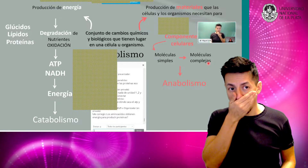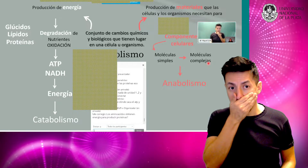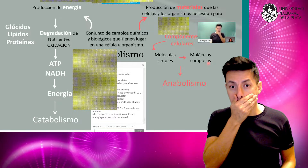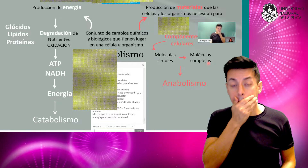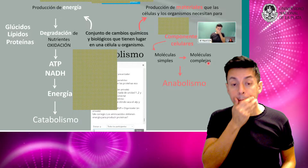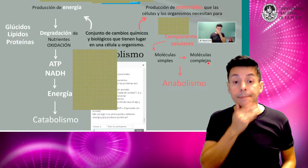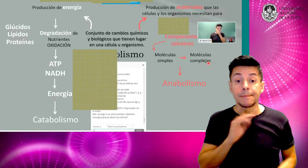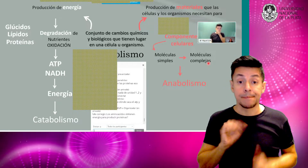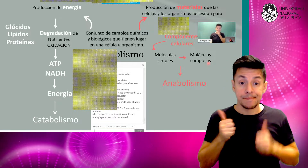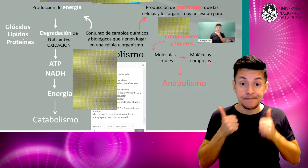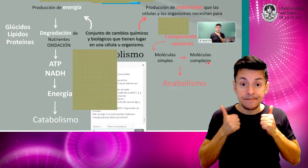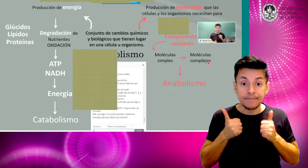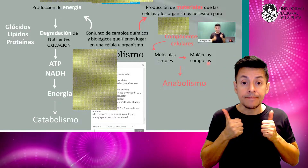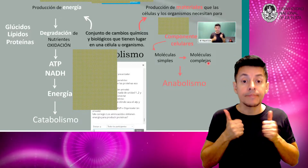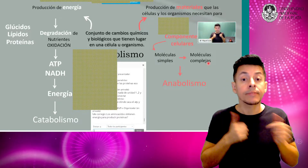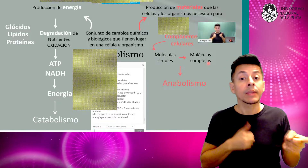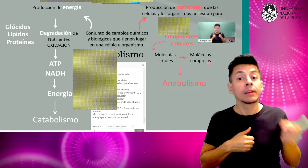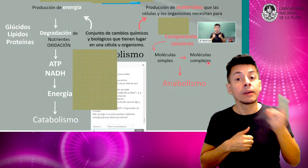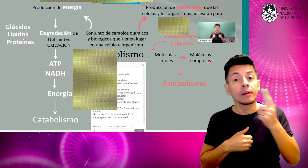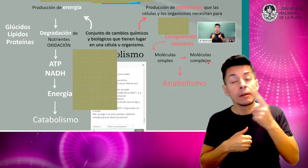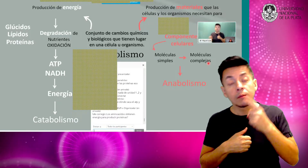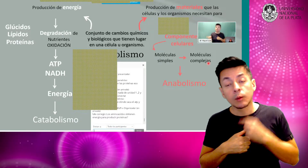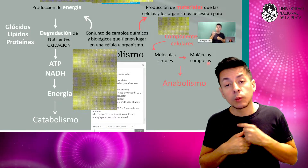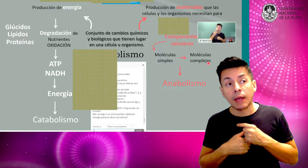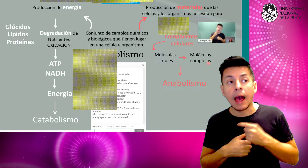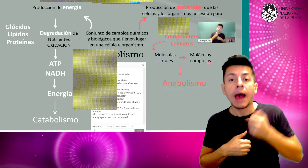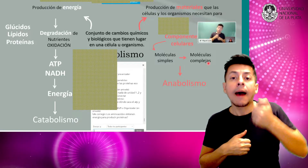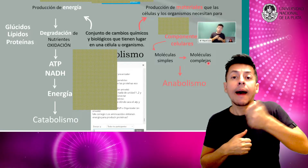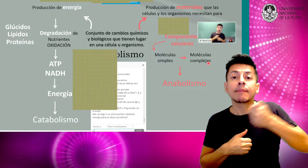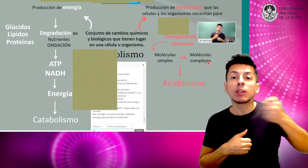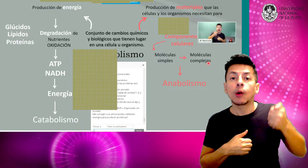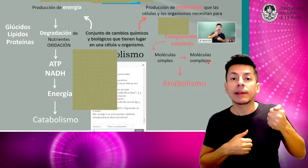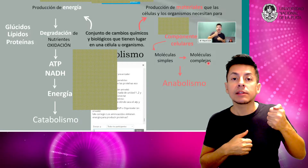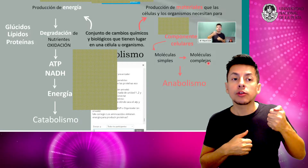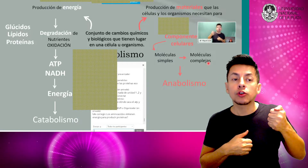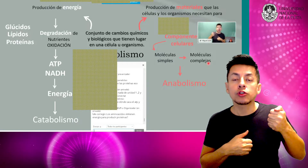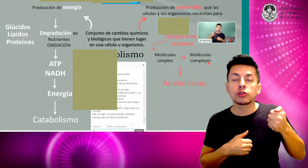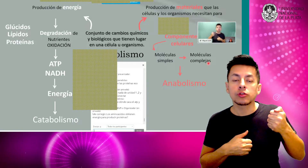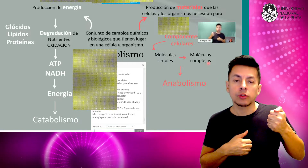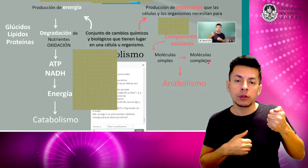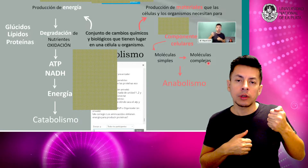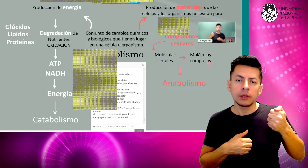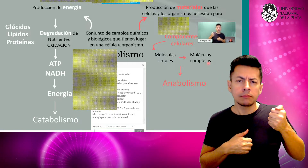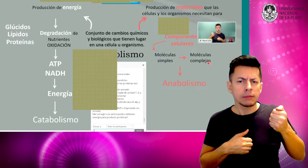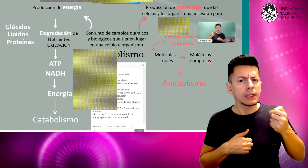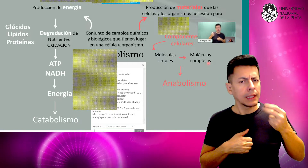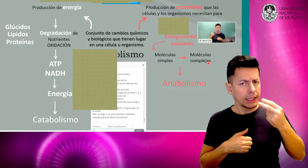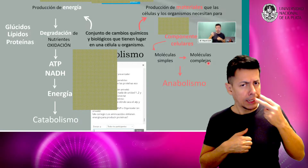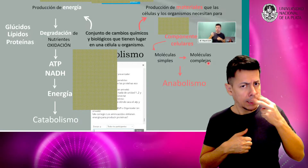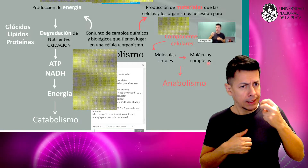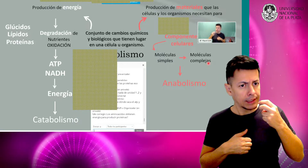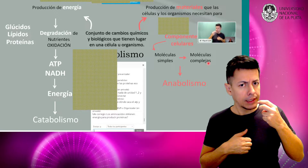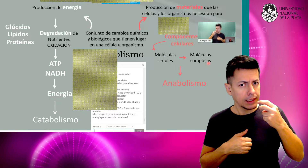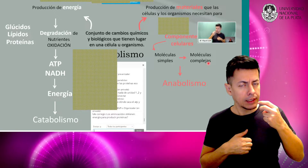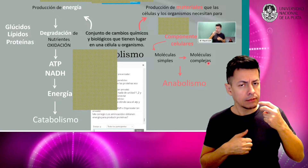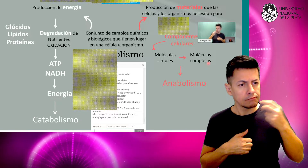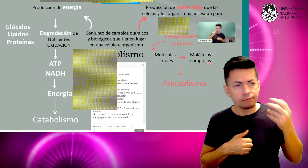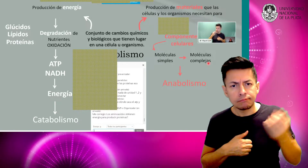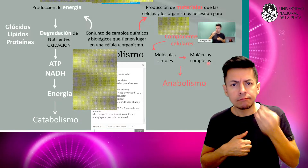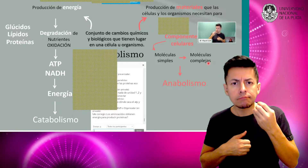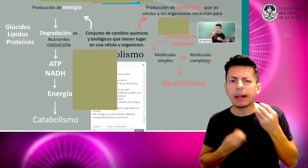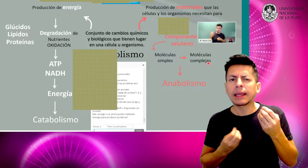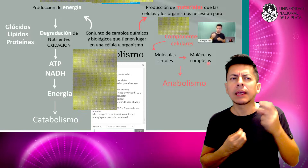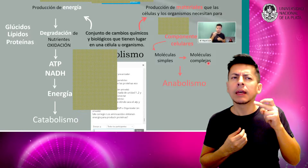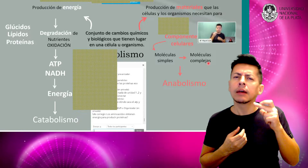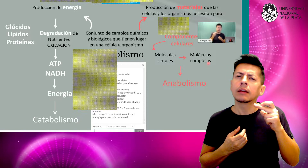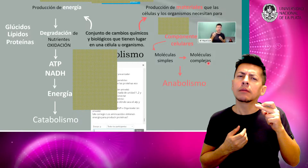Bien, Ade me pregunta, ¿los aminoácidos obtienen energía para producir proteínas? Habría que corregir un poco